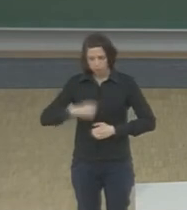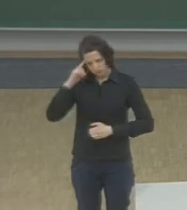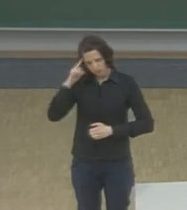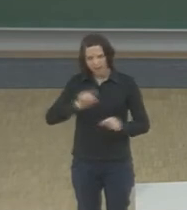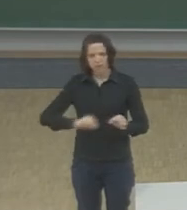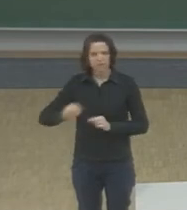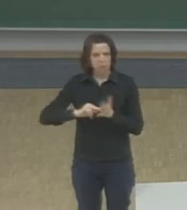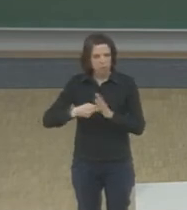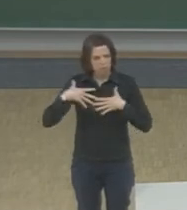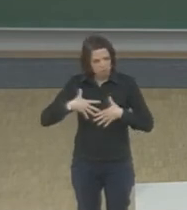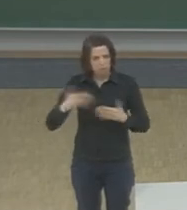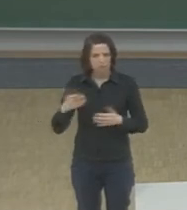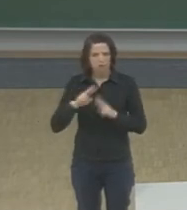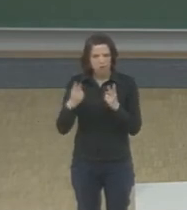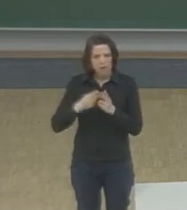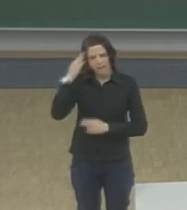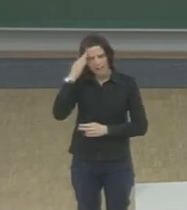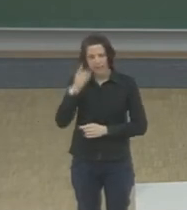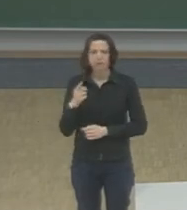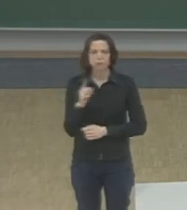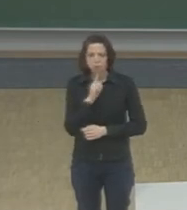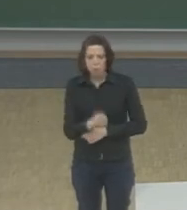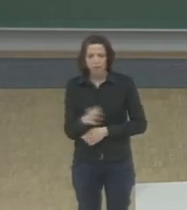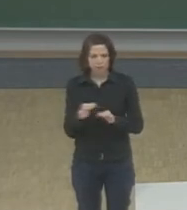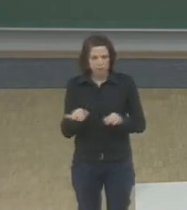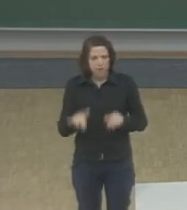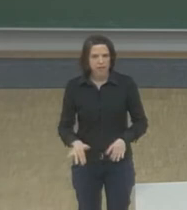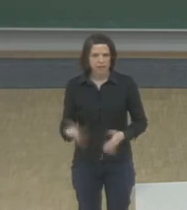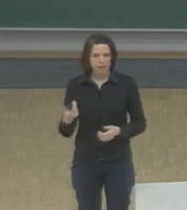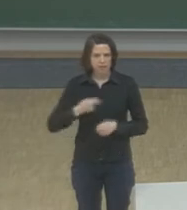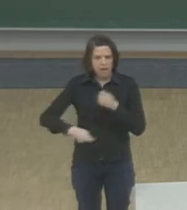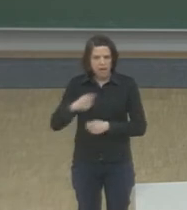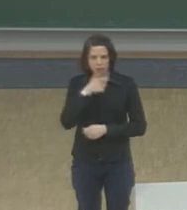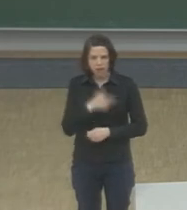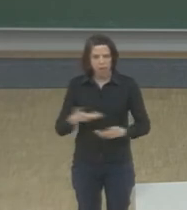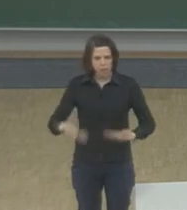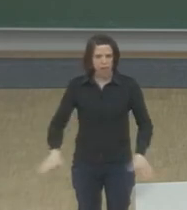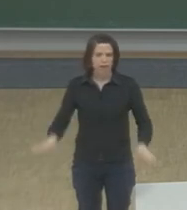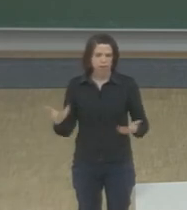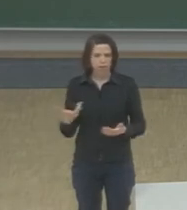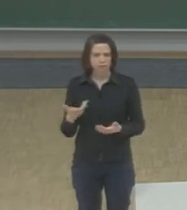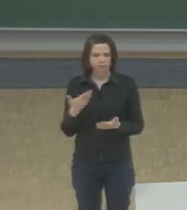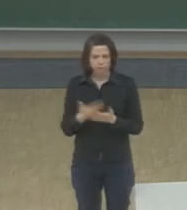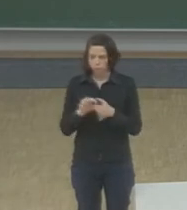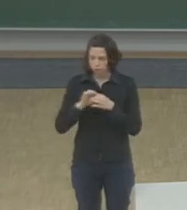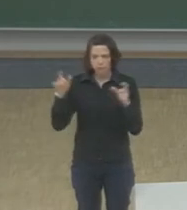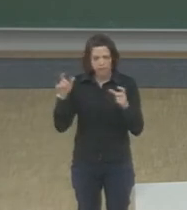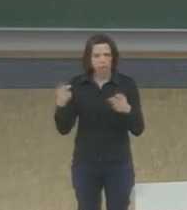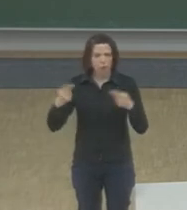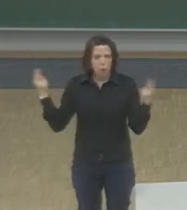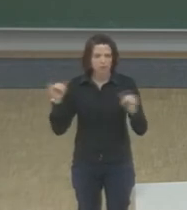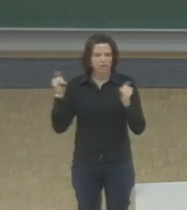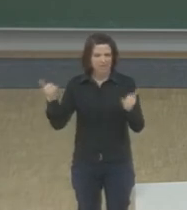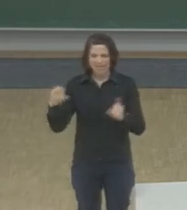werden, also Weltkenntnis, Urteilsfähigkeit, Handlungs- und Verantwortungsbereitschaft in Fragen des öffentlichen Lebens